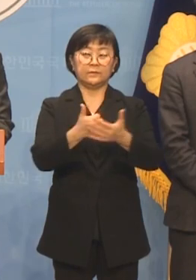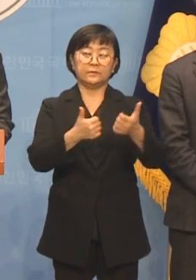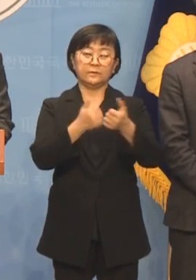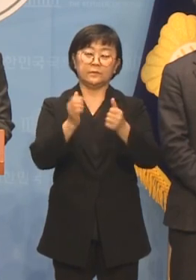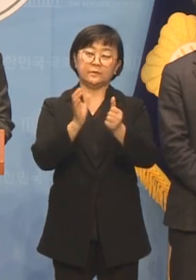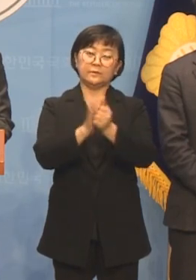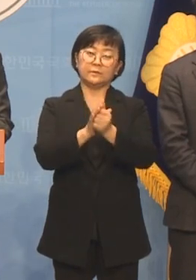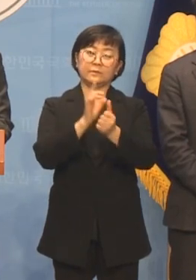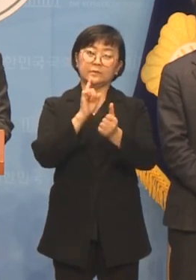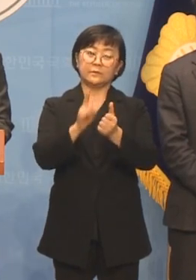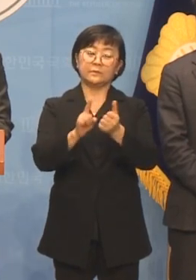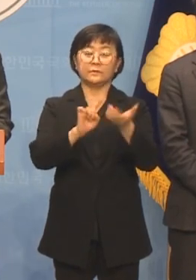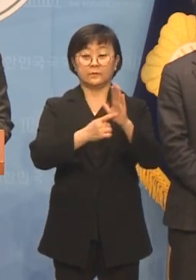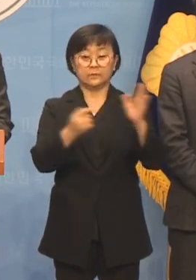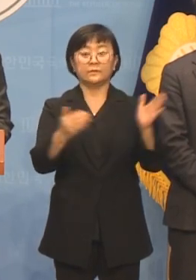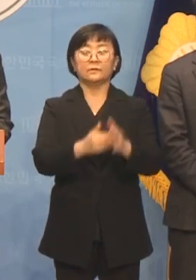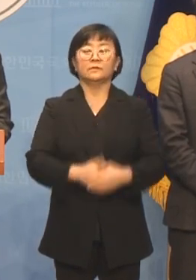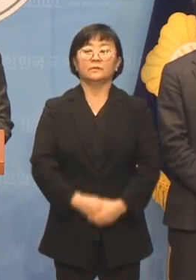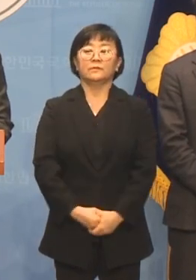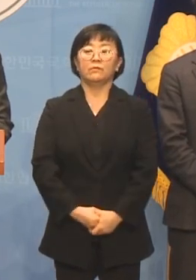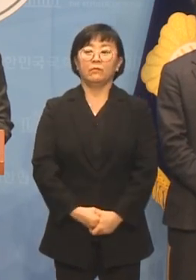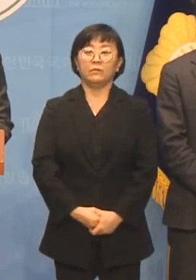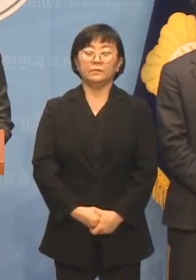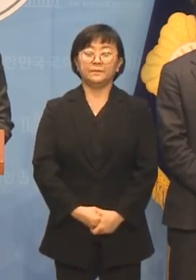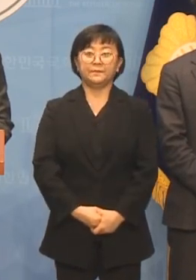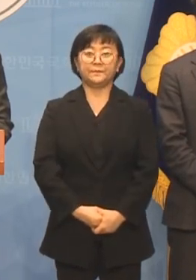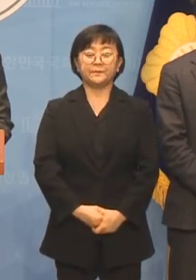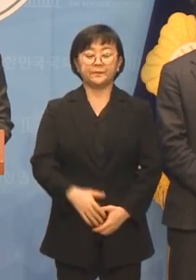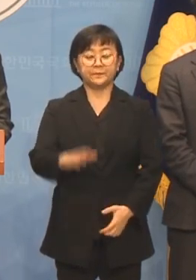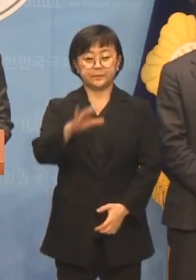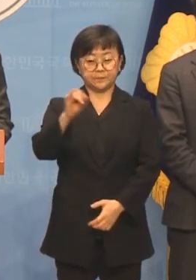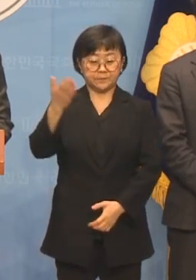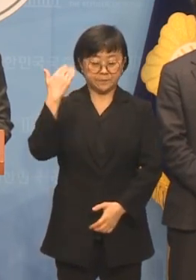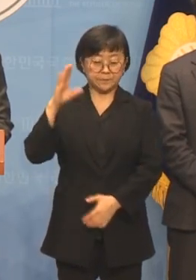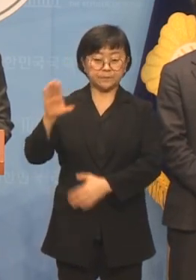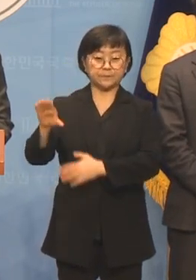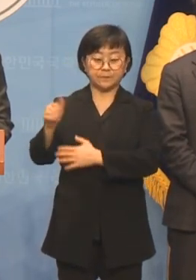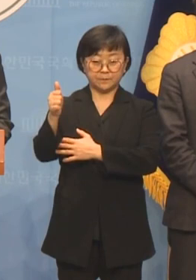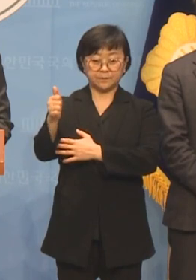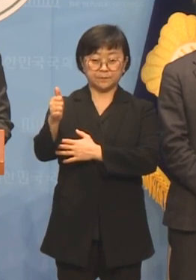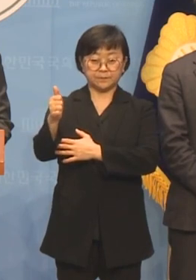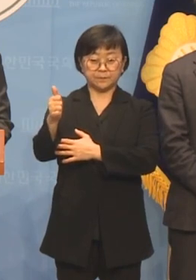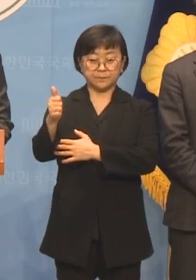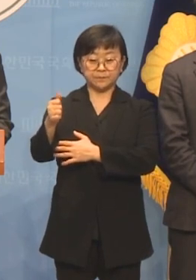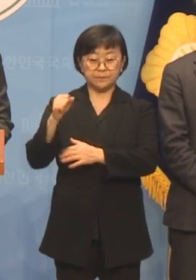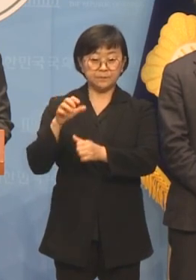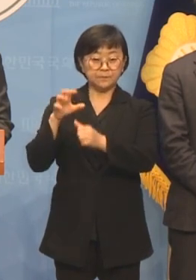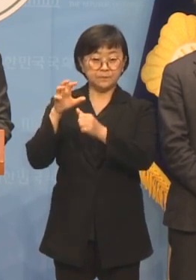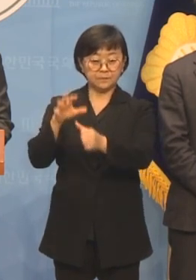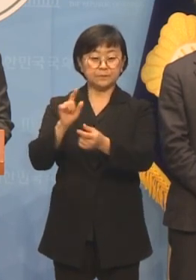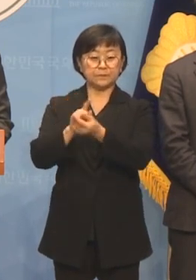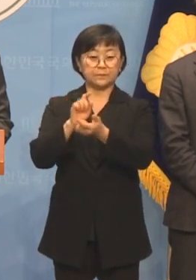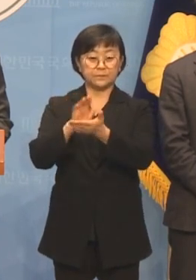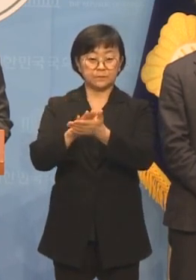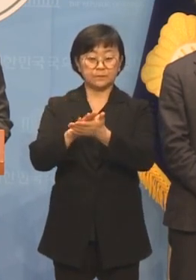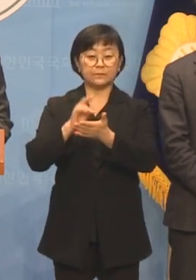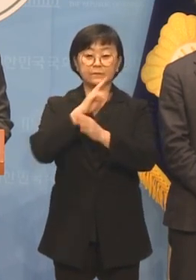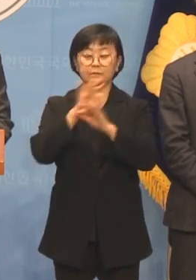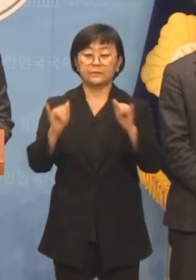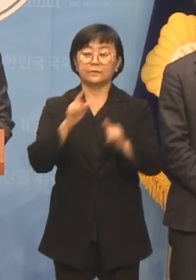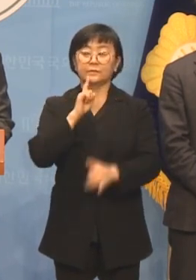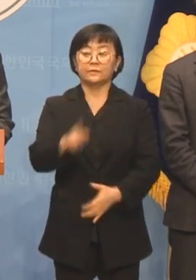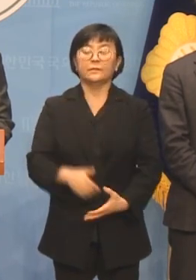나온 이야기대로 발표되었습니다. 누가 봐도 이종섭 전 장관은 외압의 직접적인